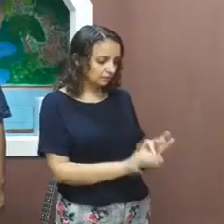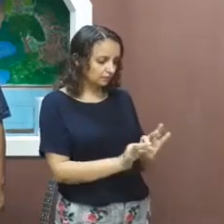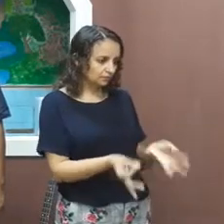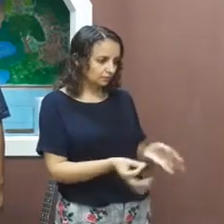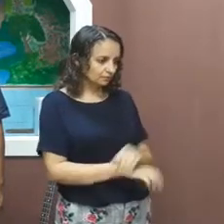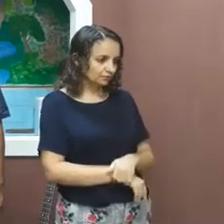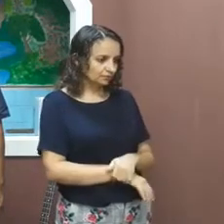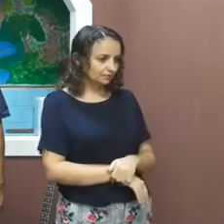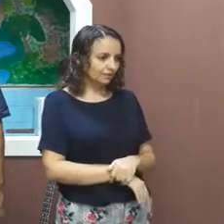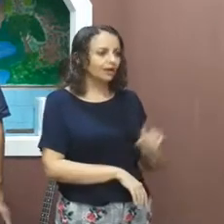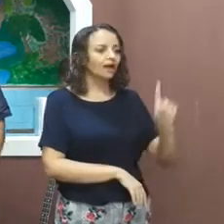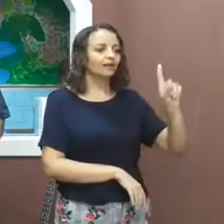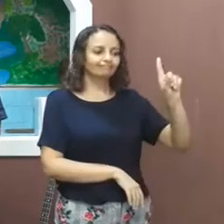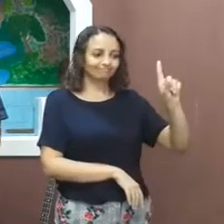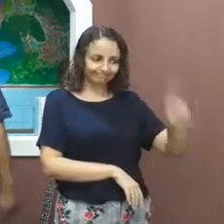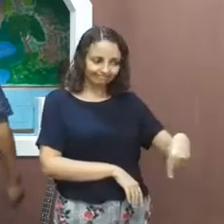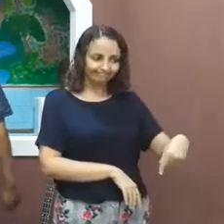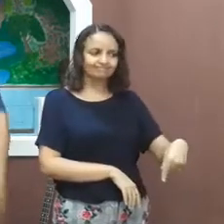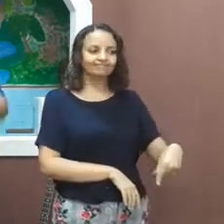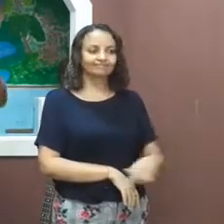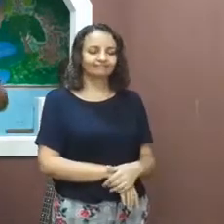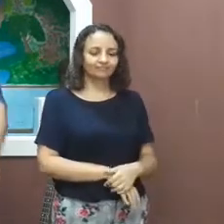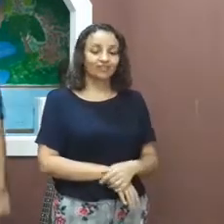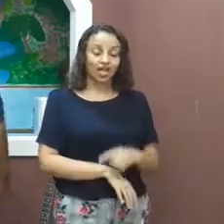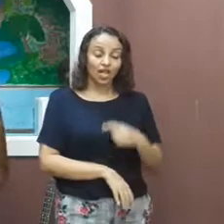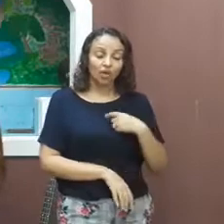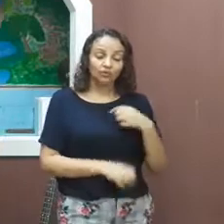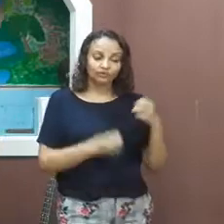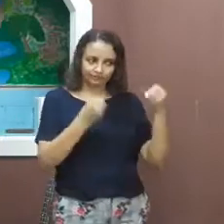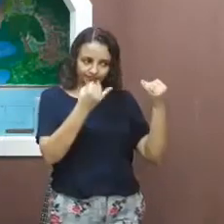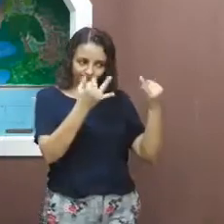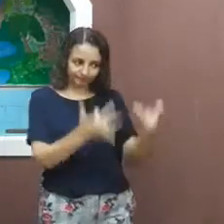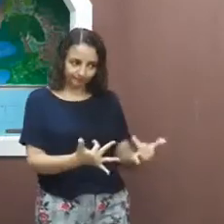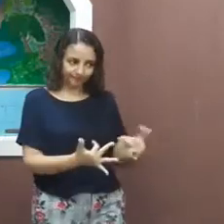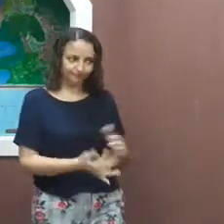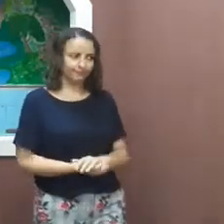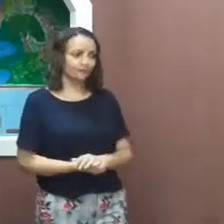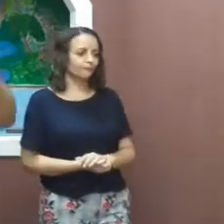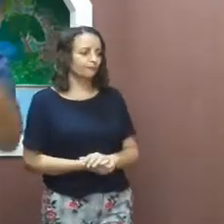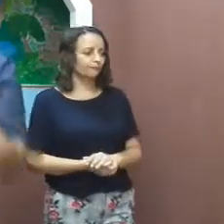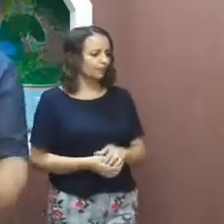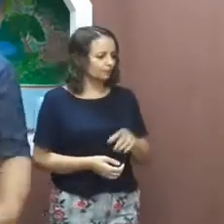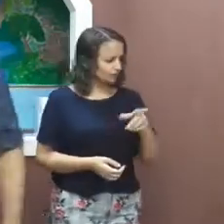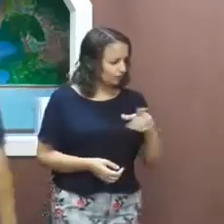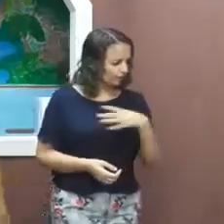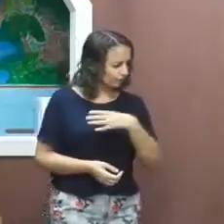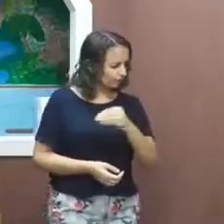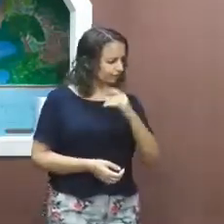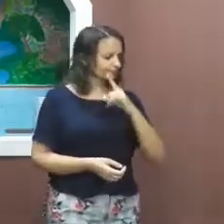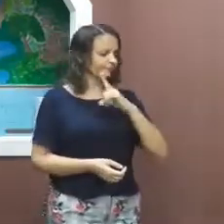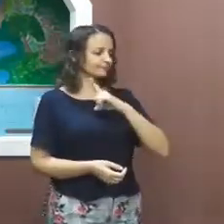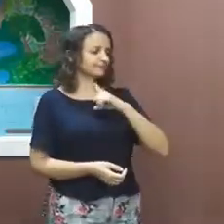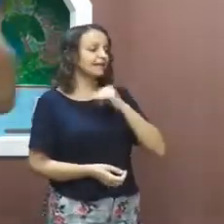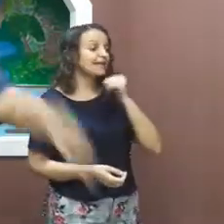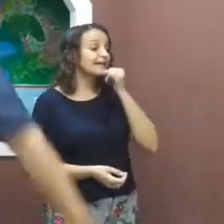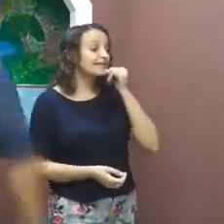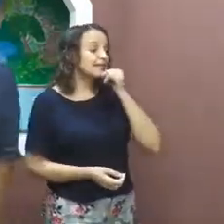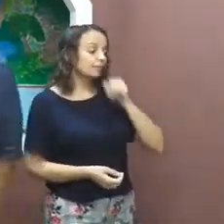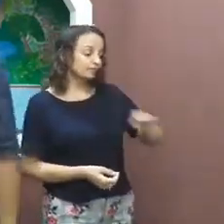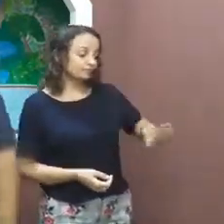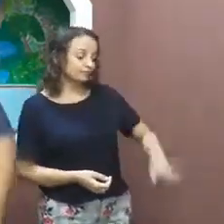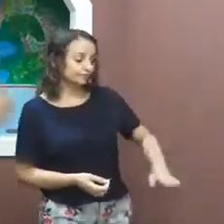Legal. Pastor, não estou entendendo. Eu vou te exemplificar. Você tem um filho, vamos pegar por